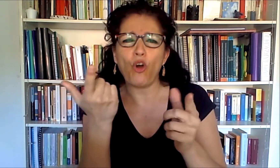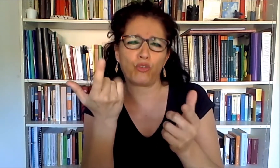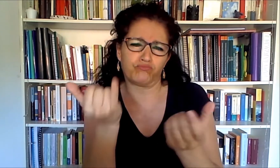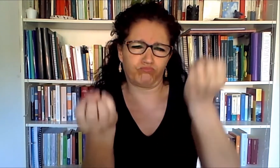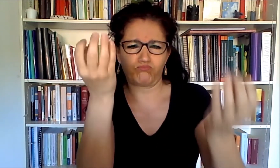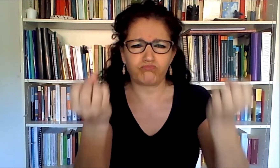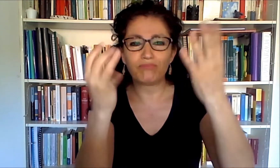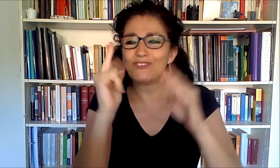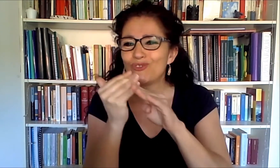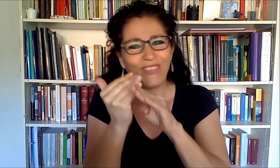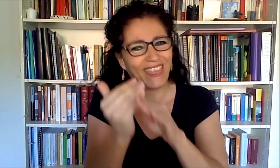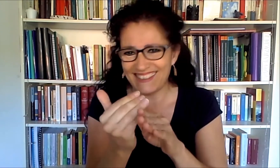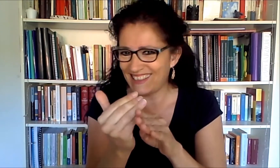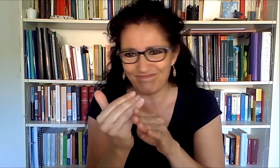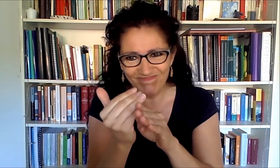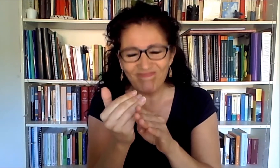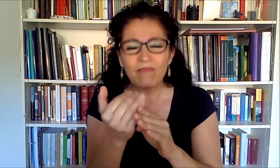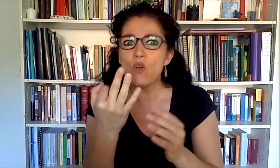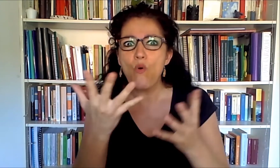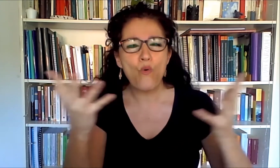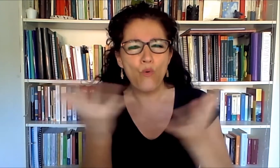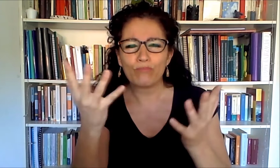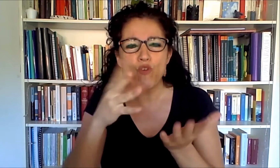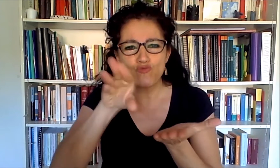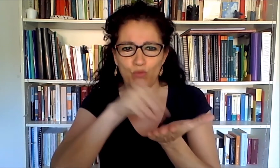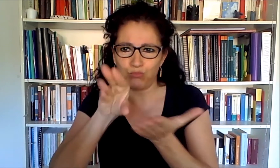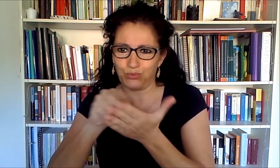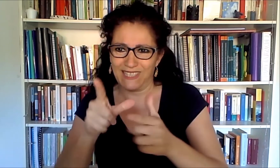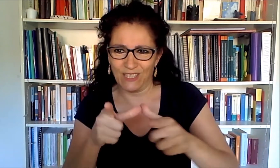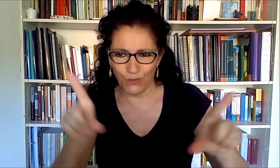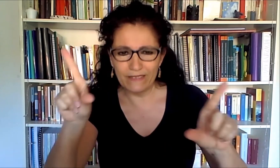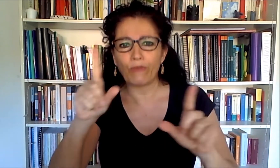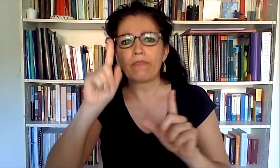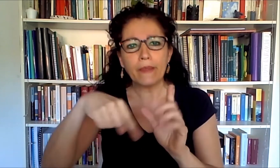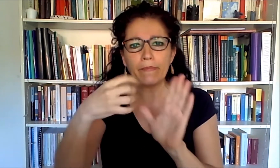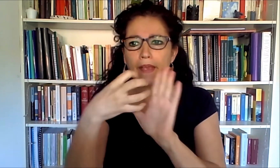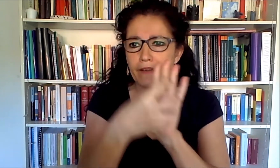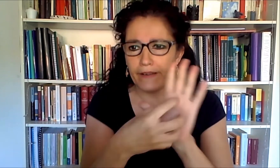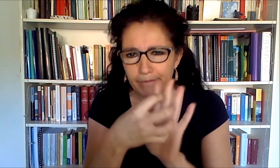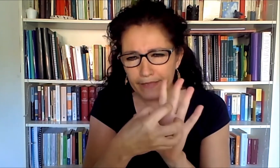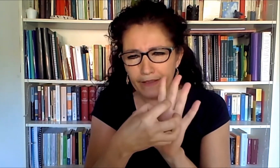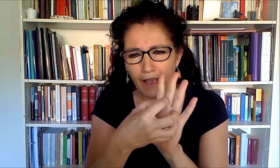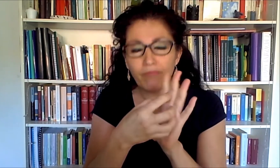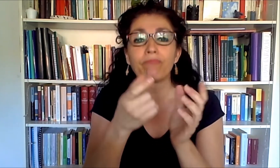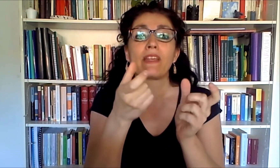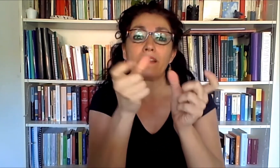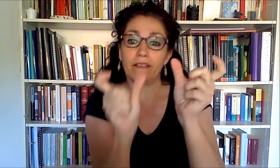la creación de un corpus lingüístico, un registro de gramática, obras lexicográficas actualizadas y